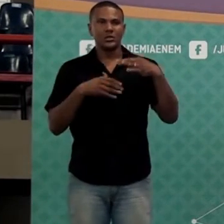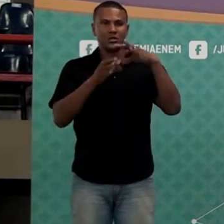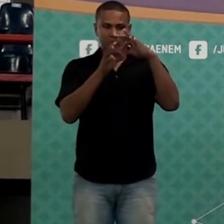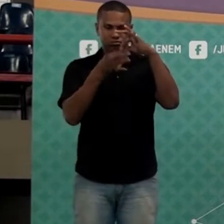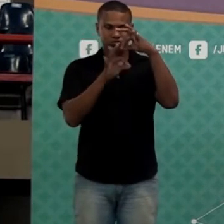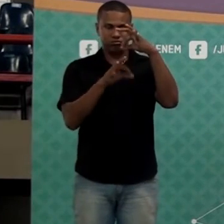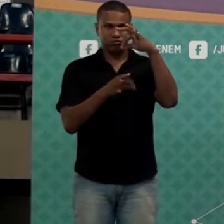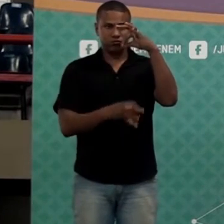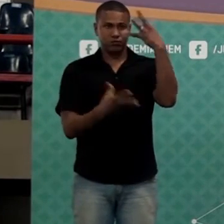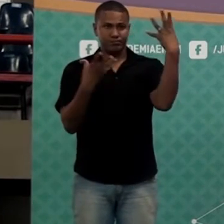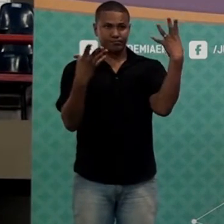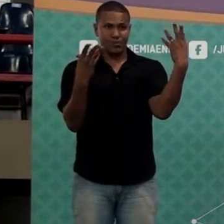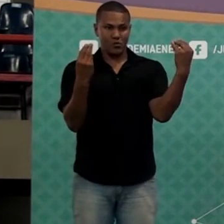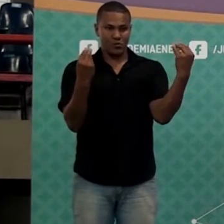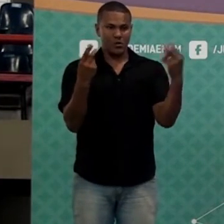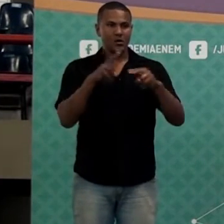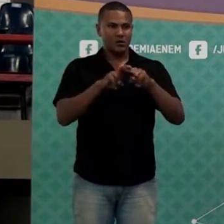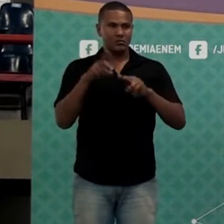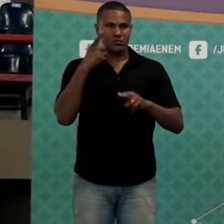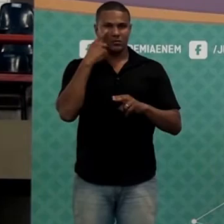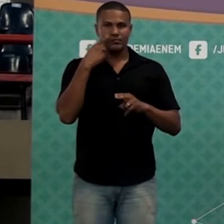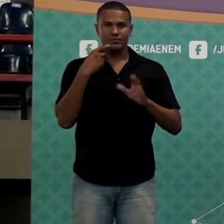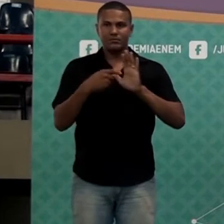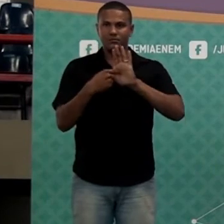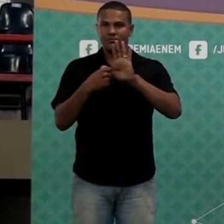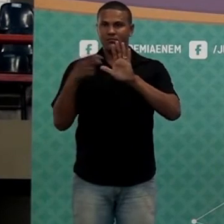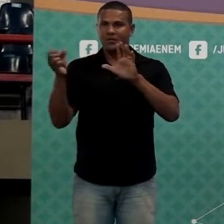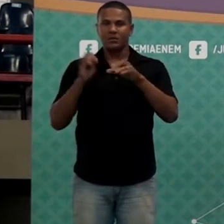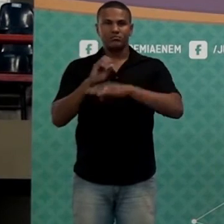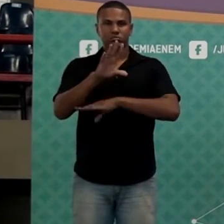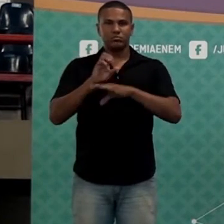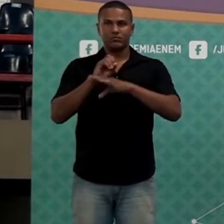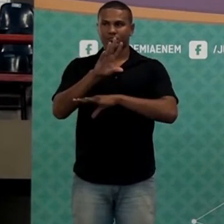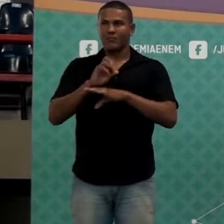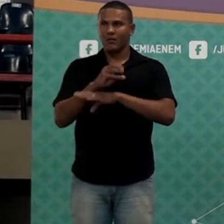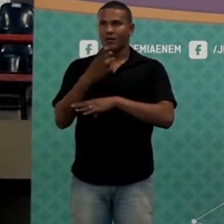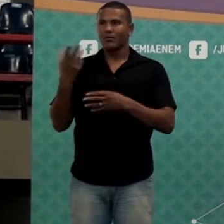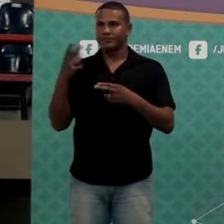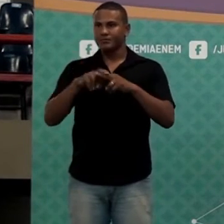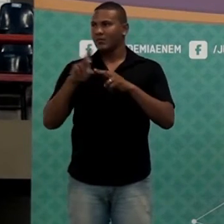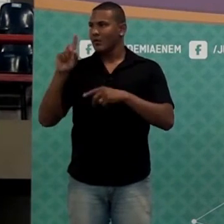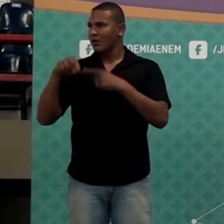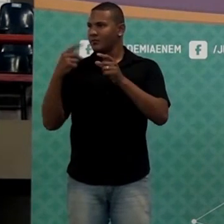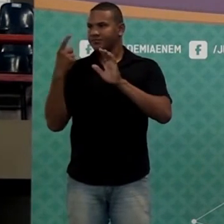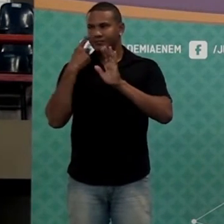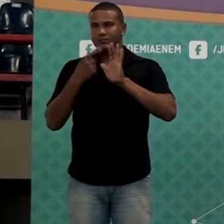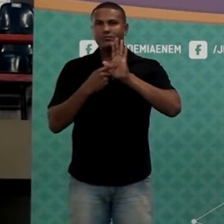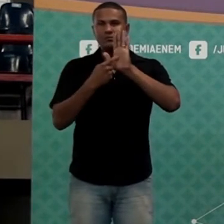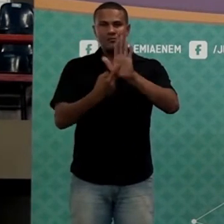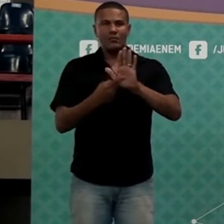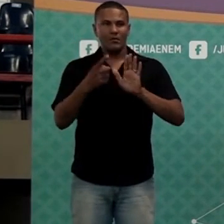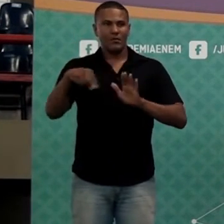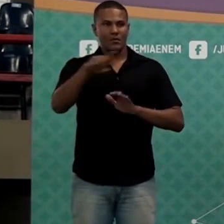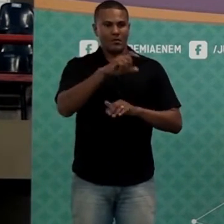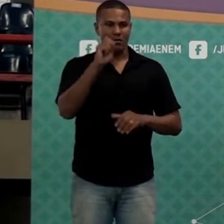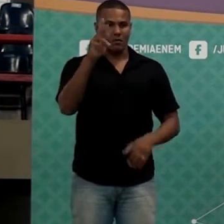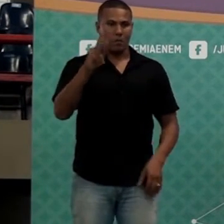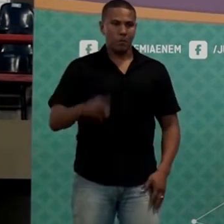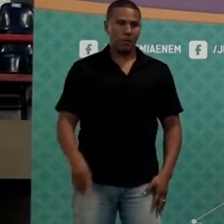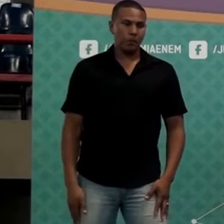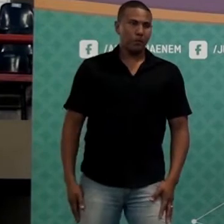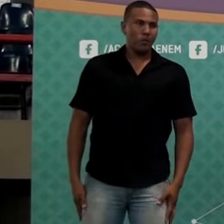Muita informação, então tá aqui os PowerPoint que eu vou deixar depois com os meninos, com o Fábio, para poder passar para vocês, tá certo? Vamos